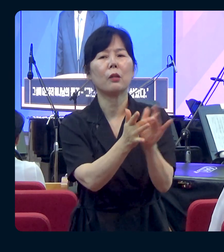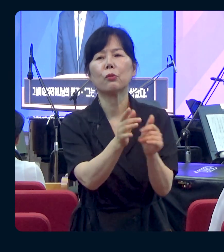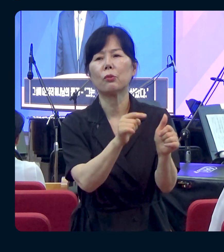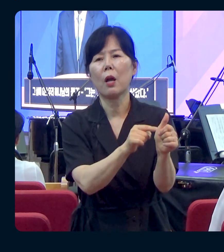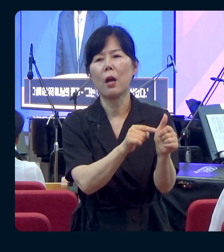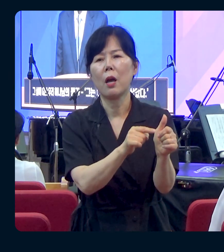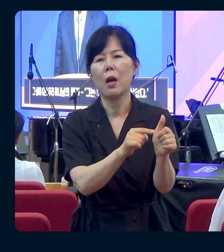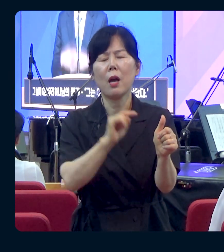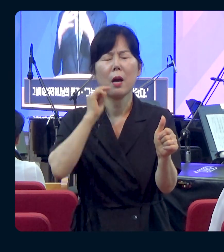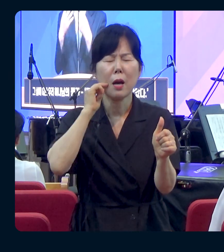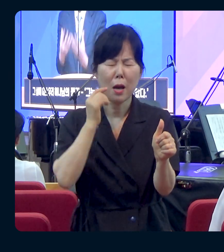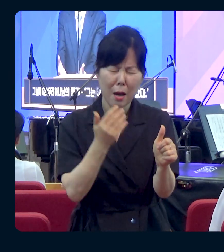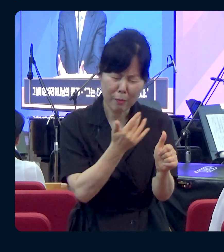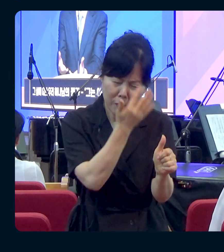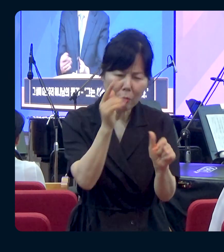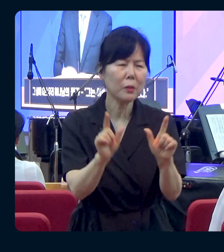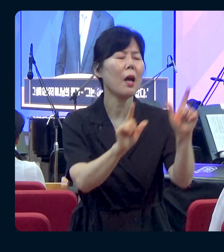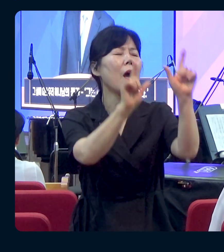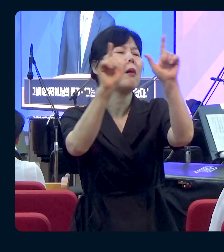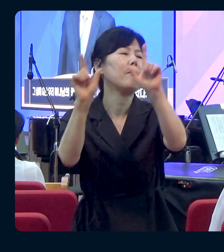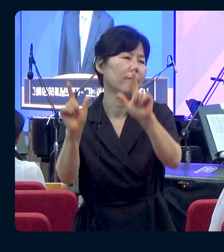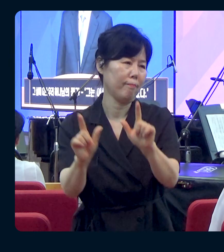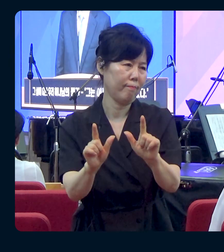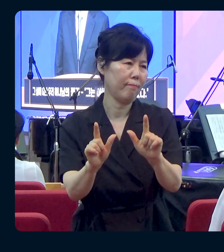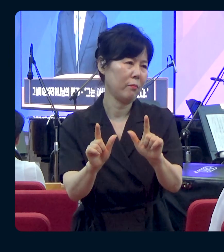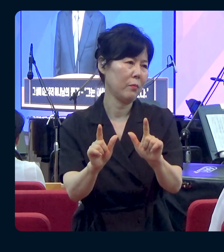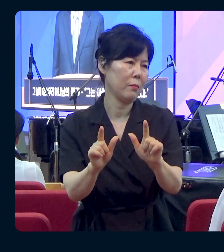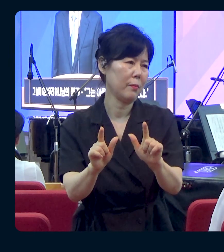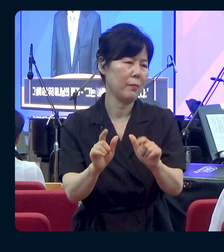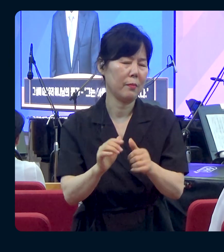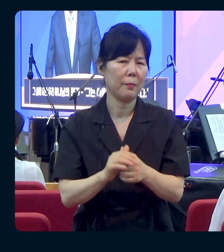그가 아름다운 삶을 살았다, 그거라는 거예요.